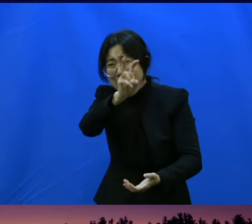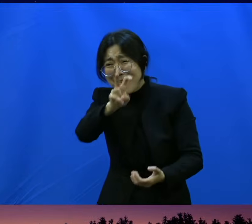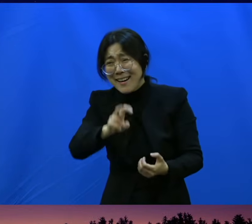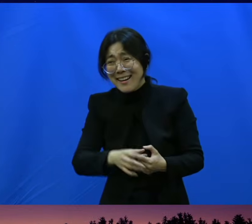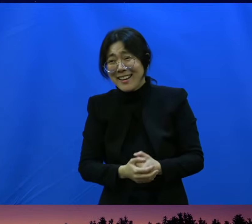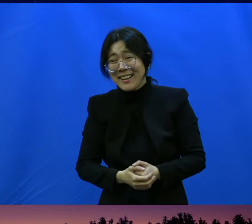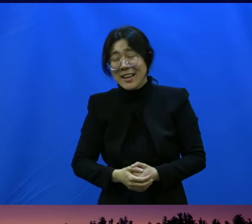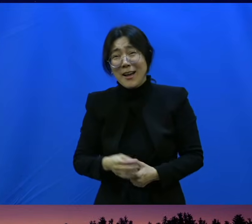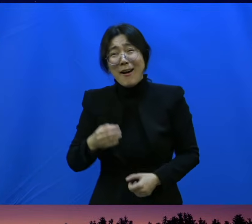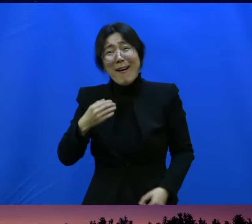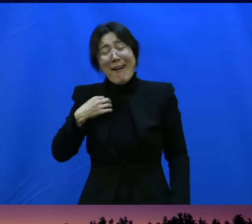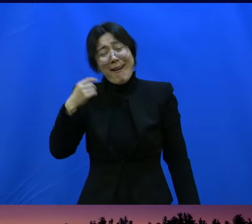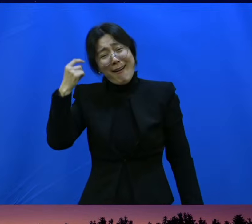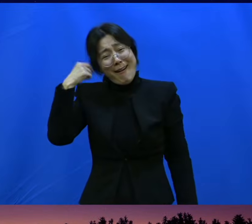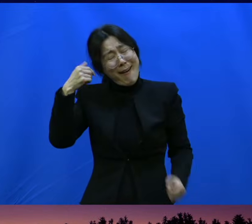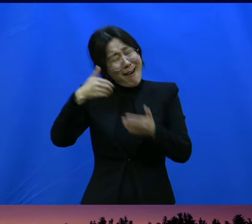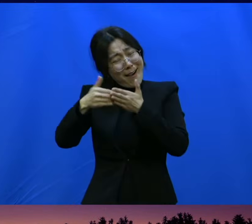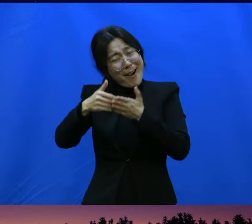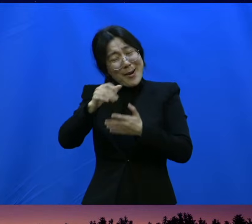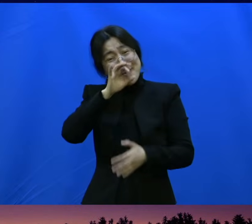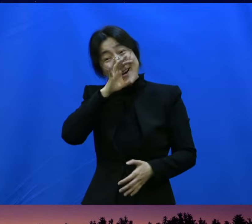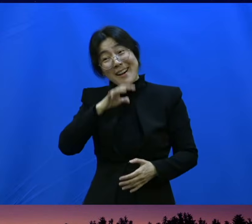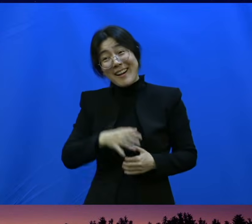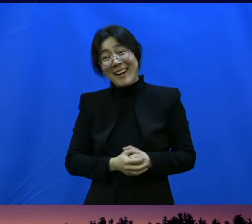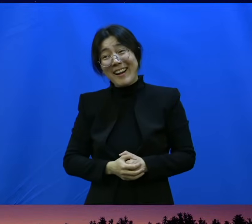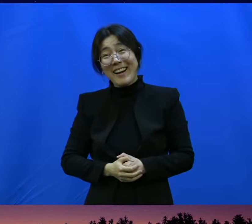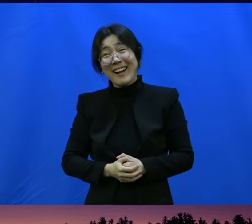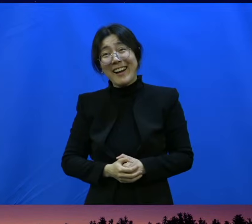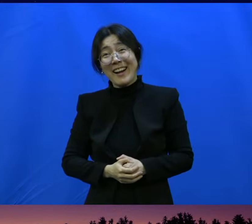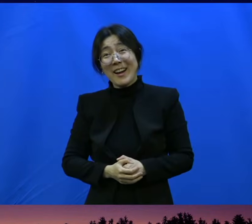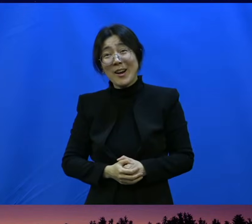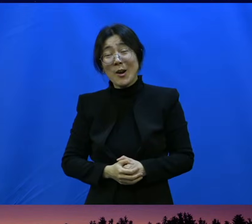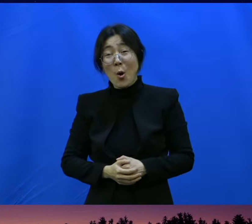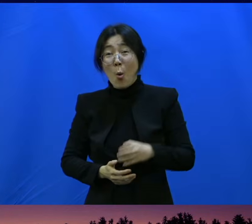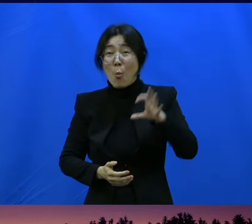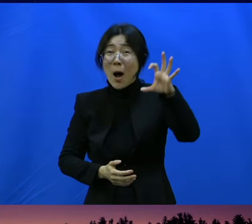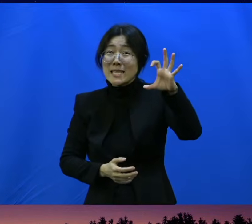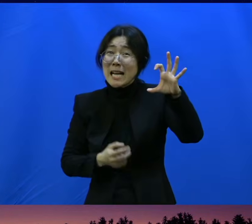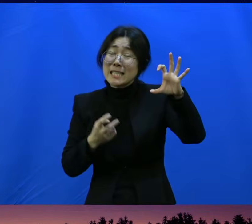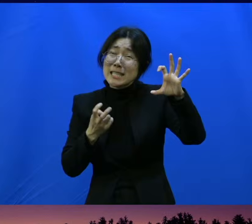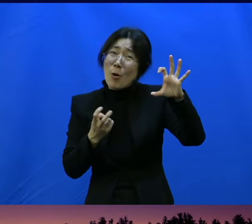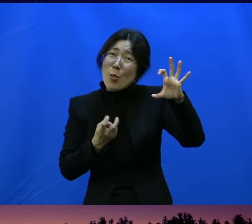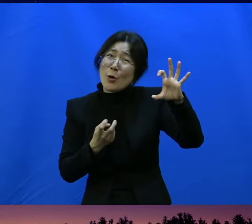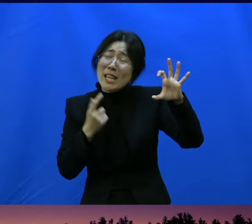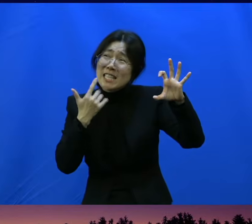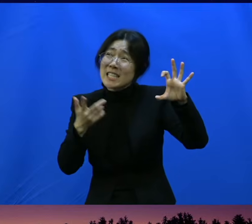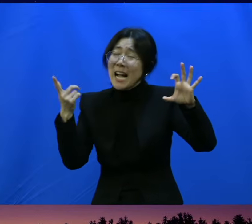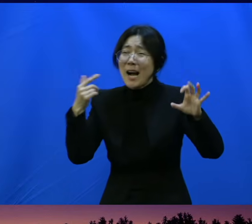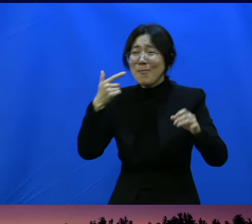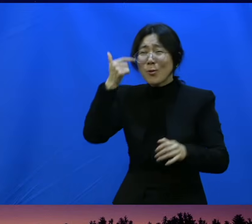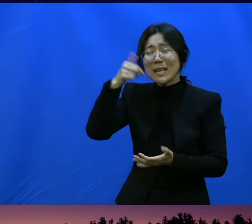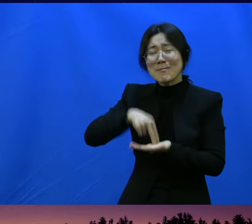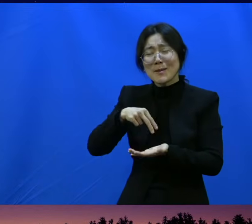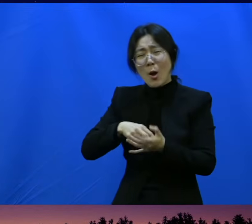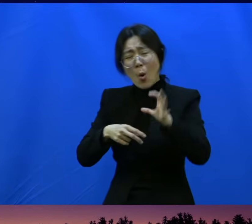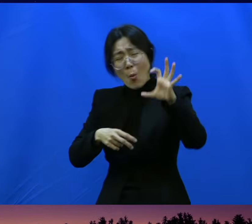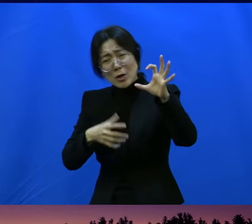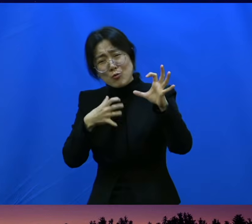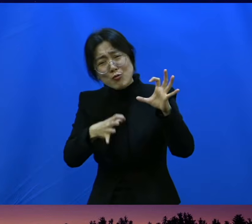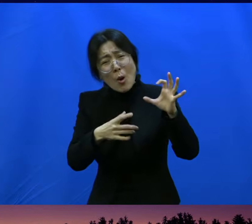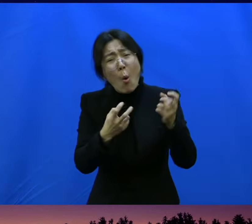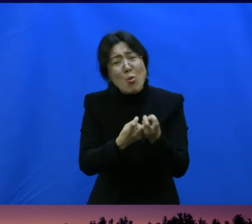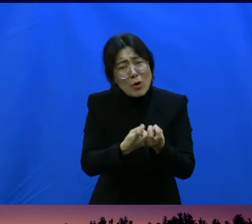어떻게 지냈을지 상상이 안 돼요. 우선 뭐 화장실이 어떻게 됐을지 막 생각하고 보고, 와, 이분들 뭐